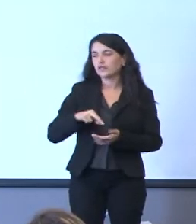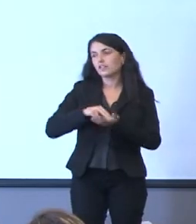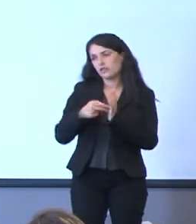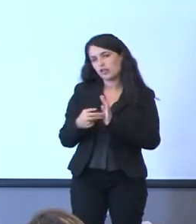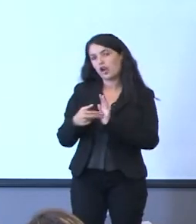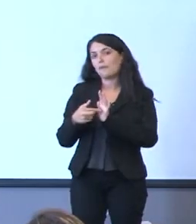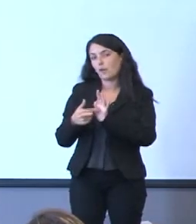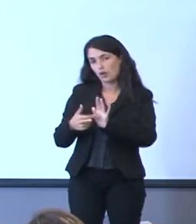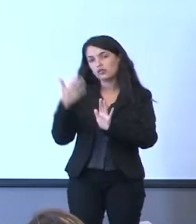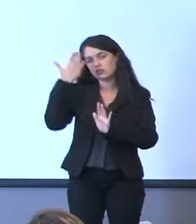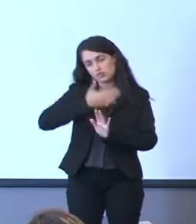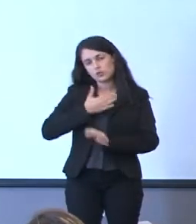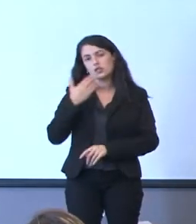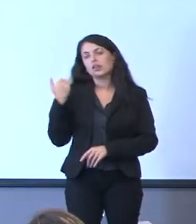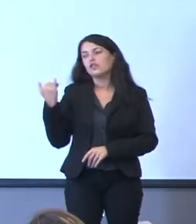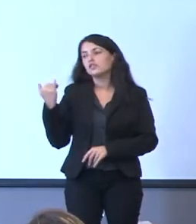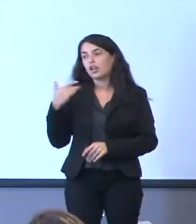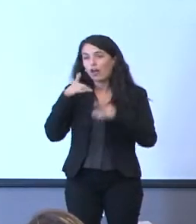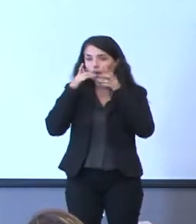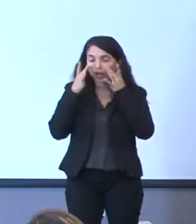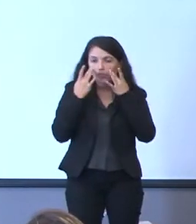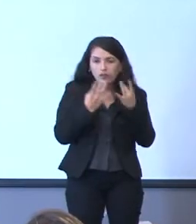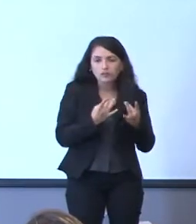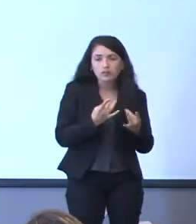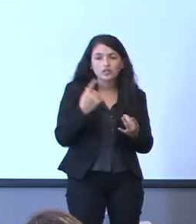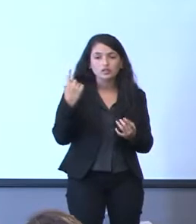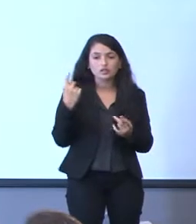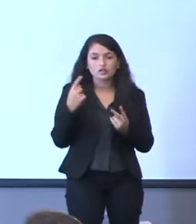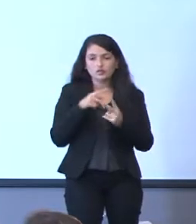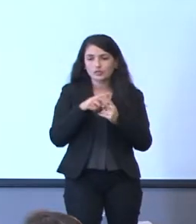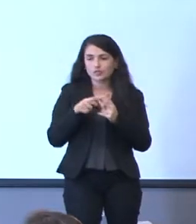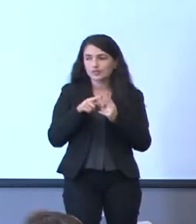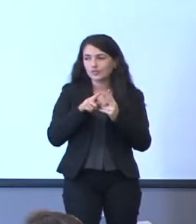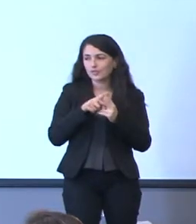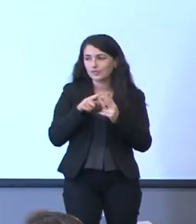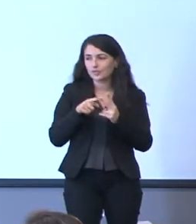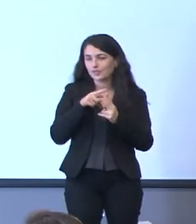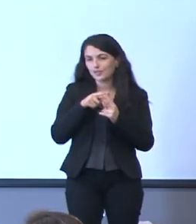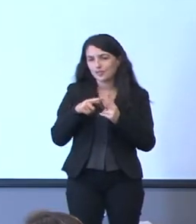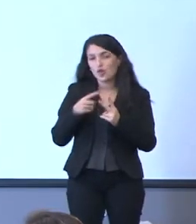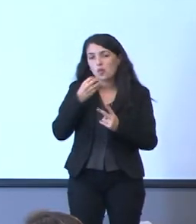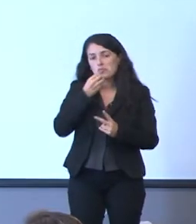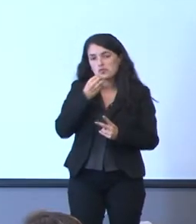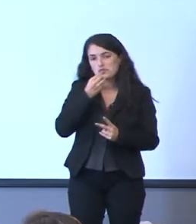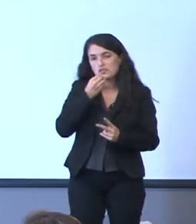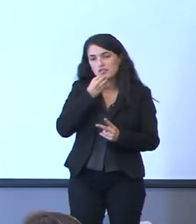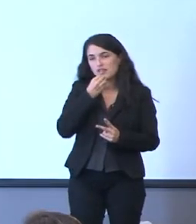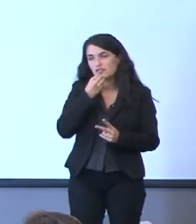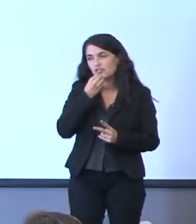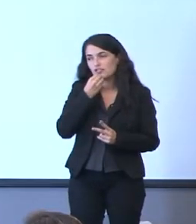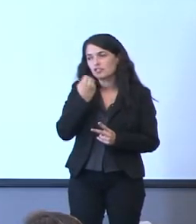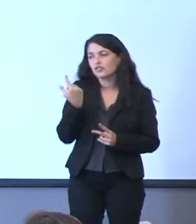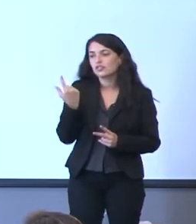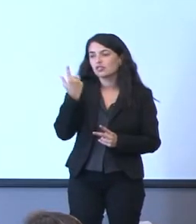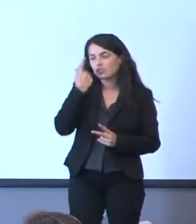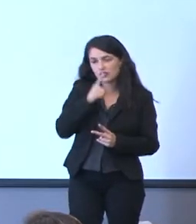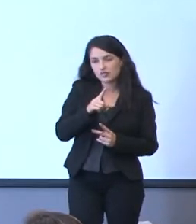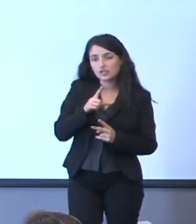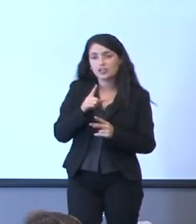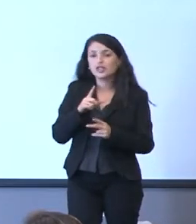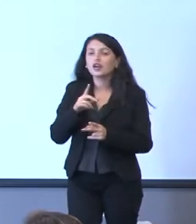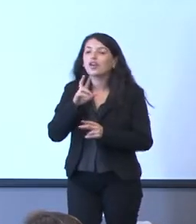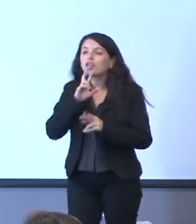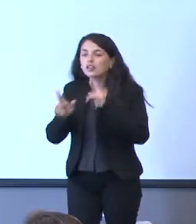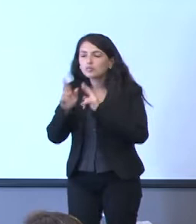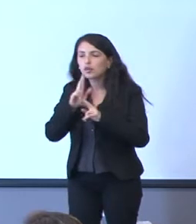importa. E você tem a 2 pessoas de você uma oportunidade de encontrar muitas respostas